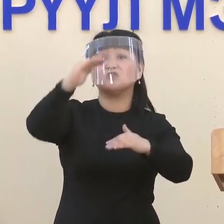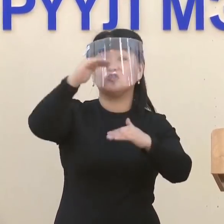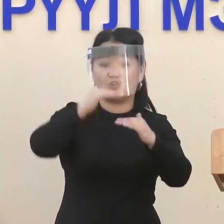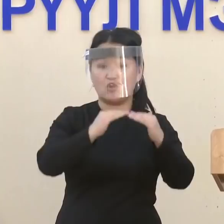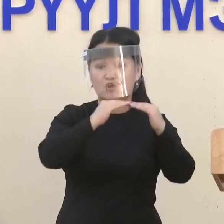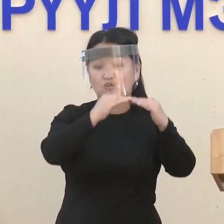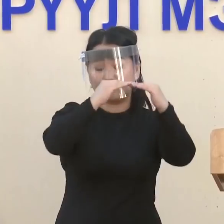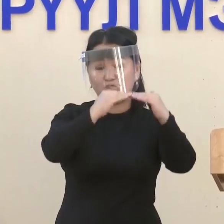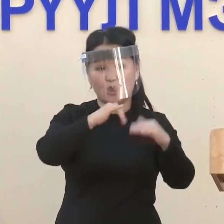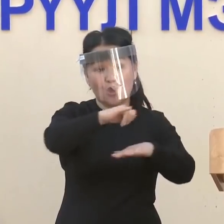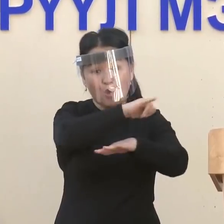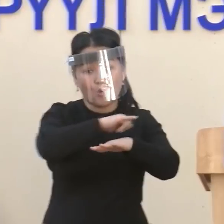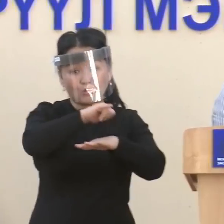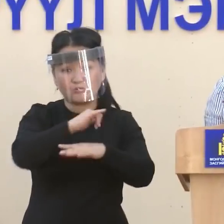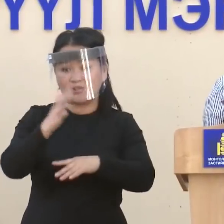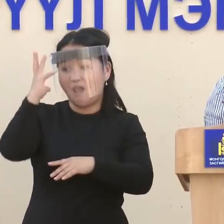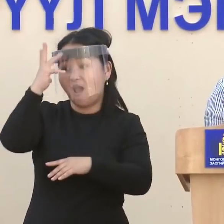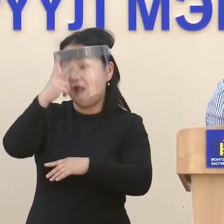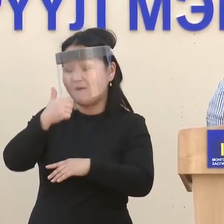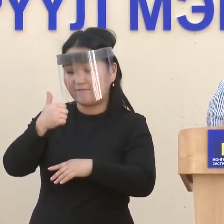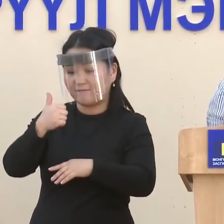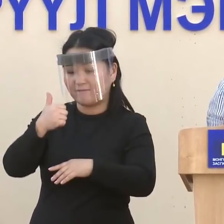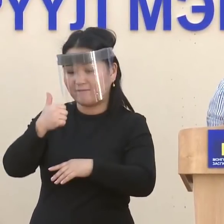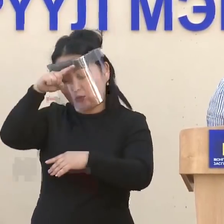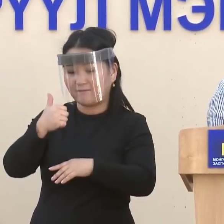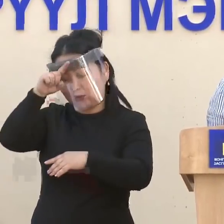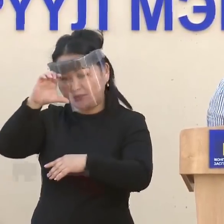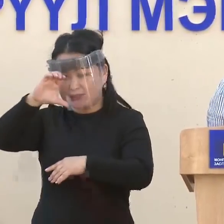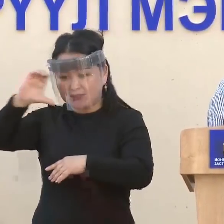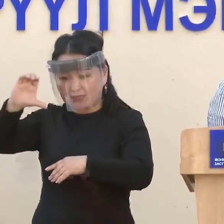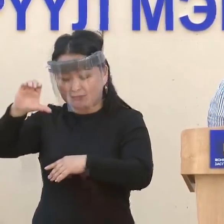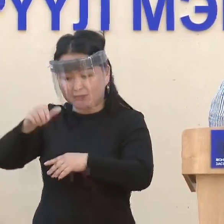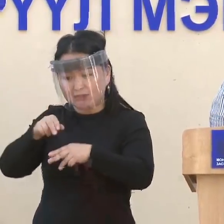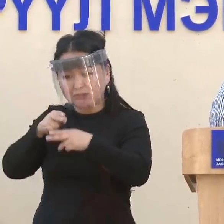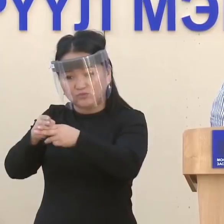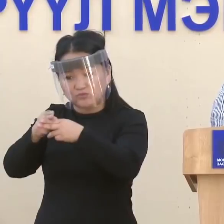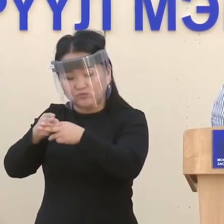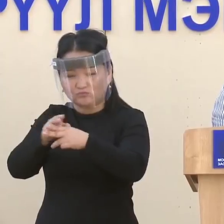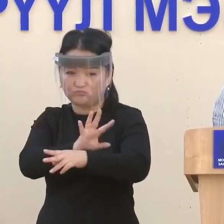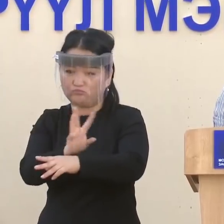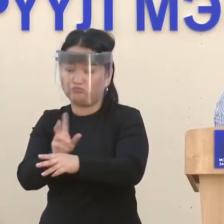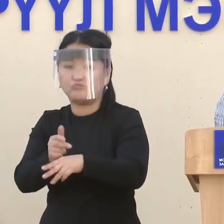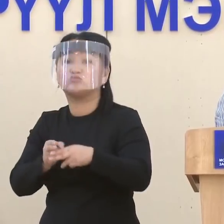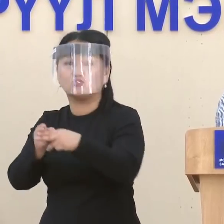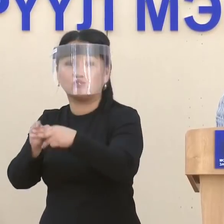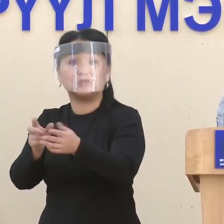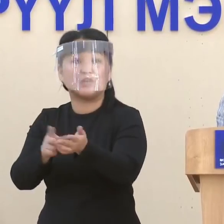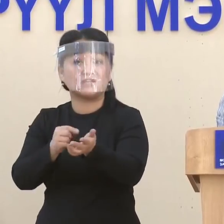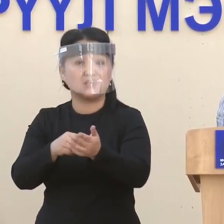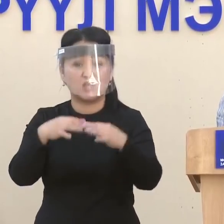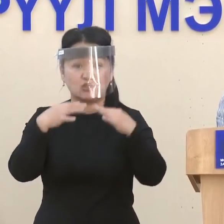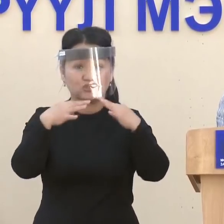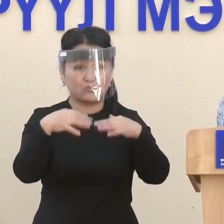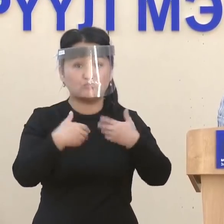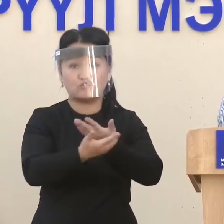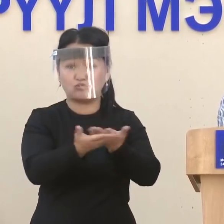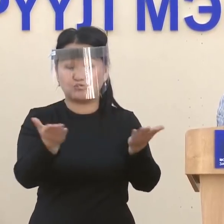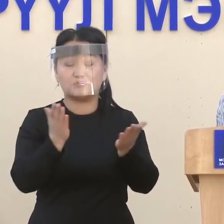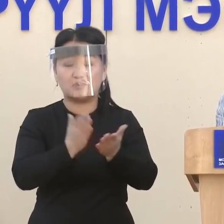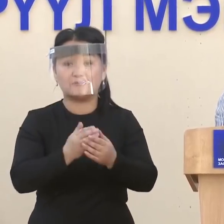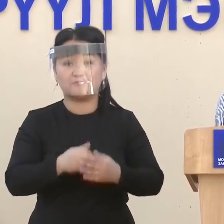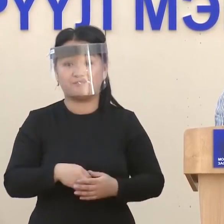сайжруулахад туслам дэмжлэг одоо өхөн зүйтэй юм а гэсэн ийм одоо зөвлөмж бас өгсөн байгаа. За ингээд Европын